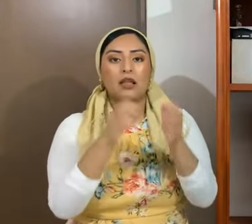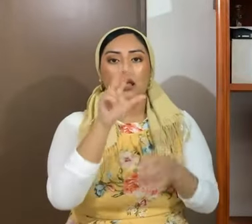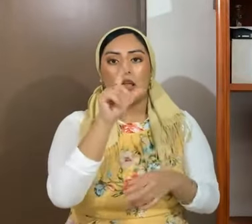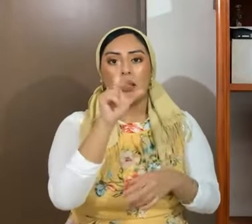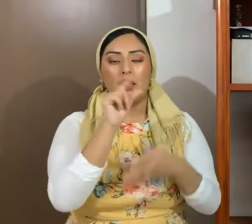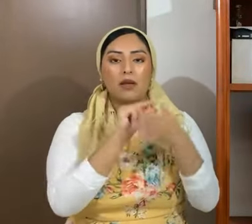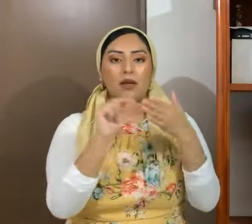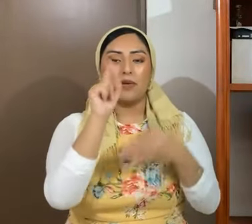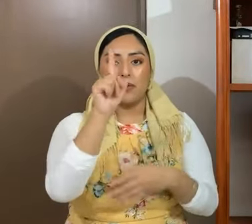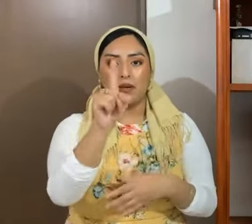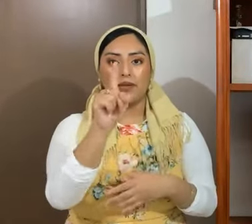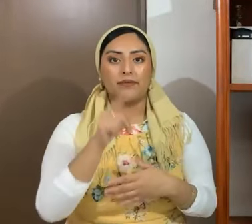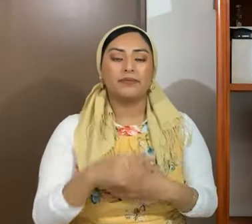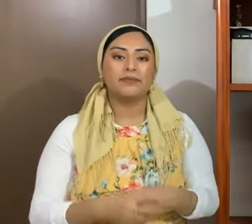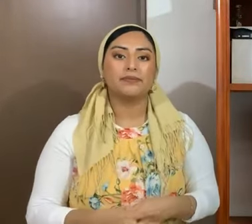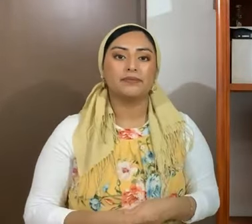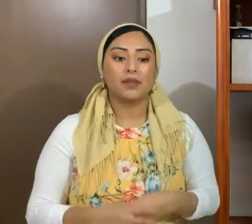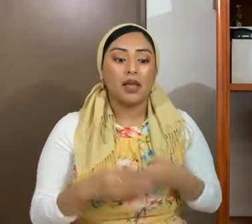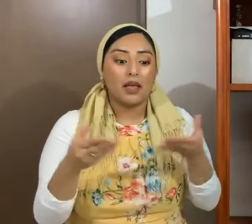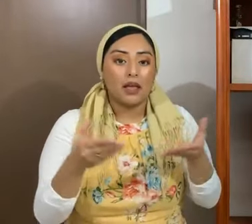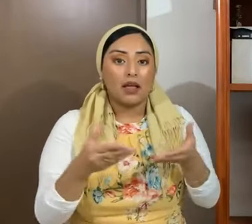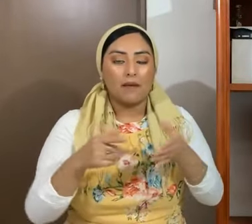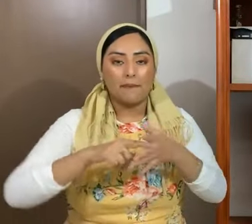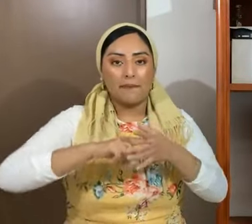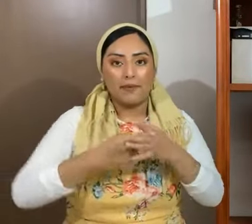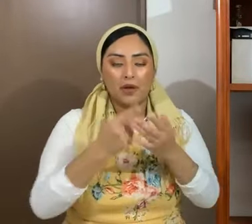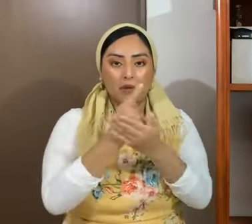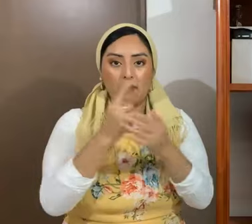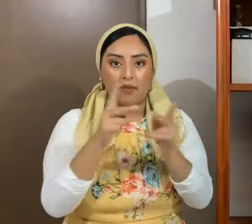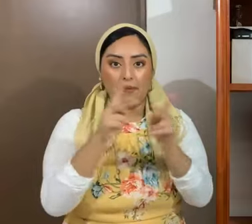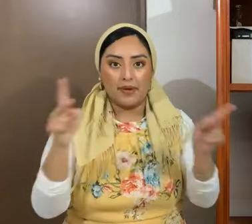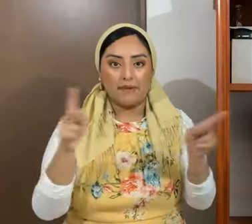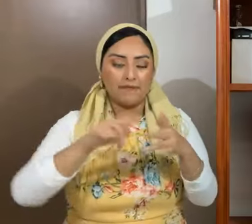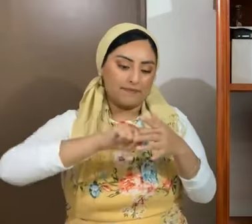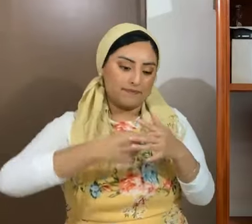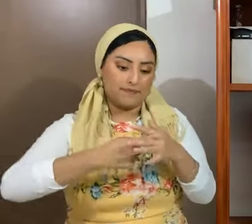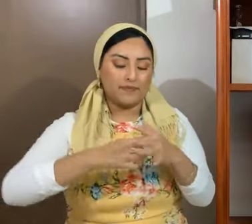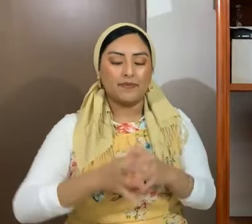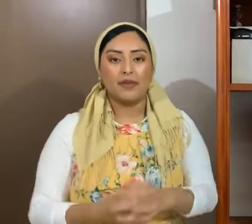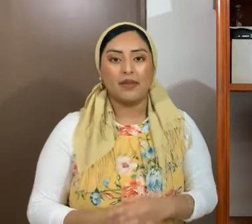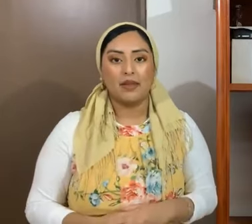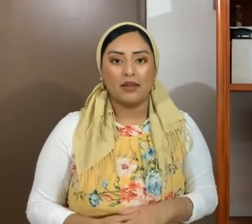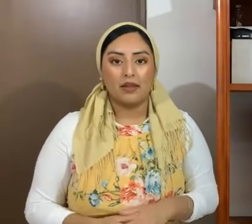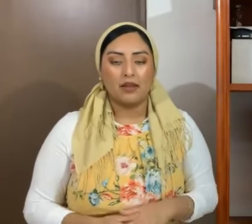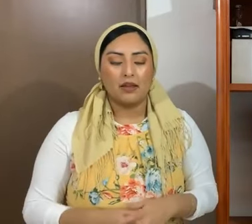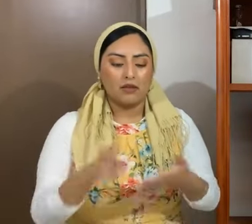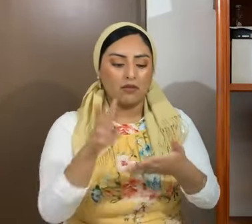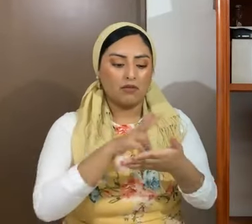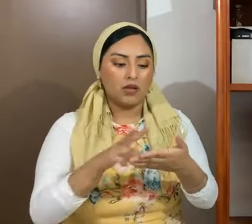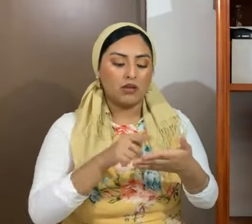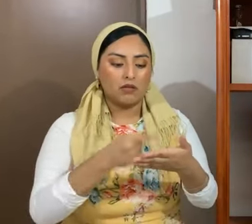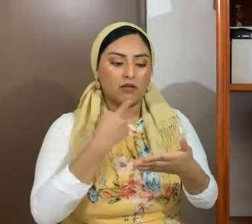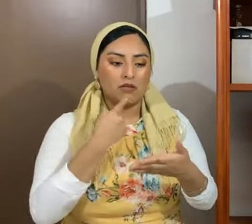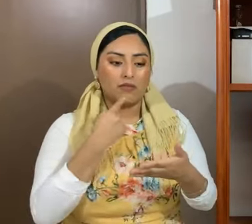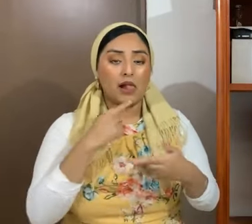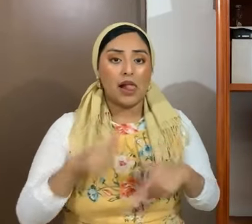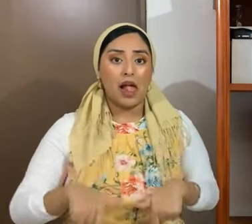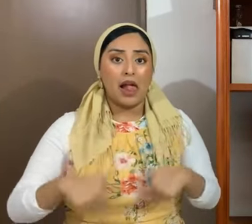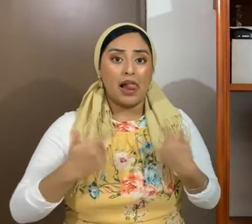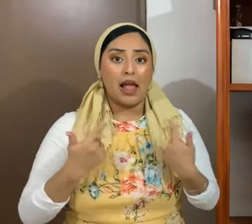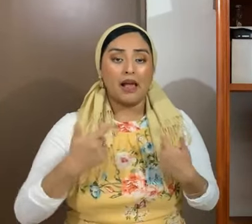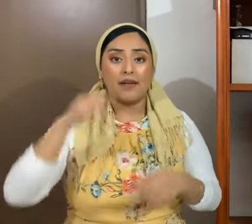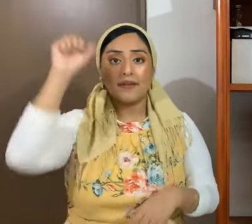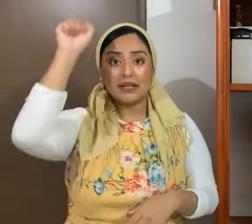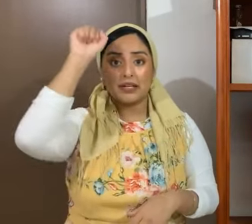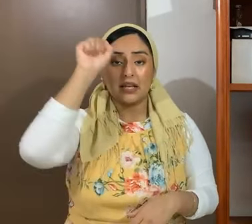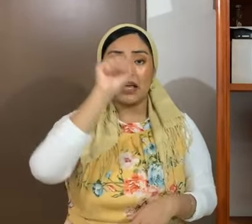Génesis 23.1. Y entonces aquí vamos a empezar la parashá ya en forma. Vamos a leerlo. Fue la vida de